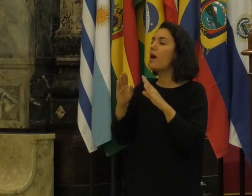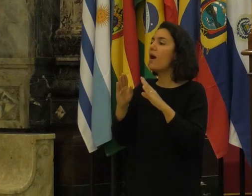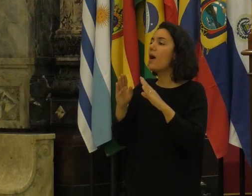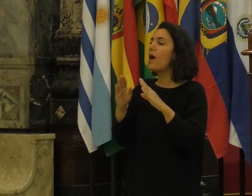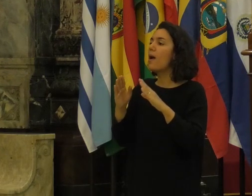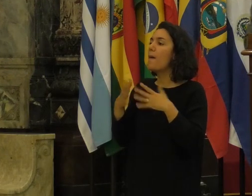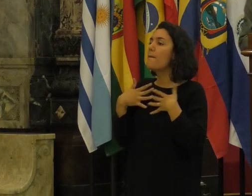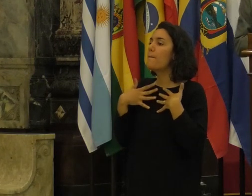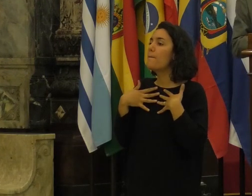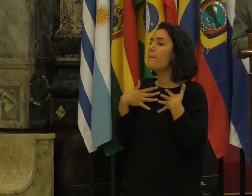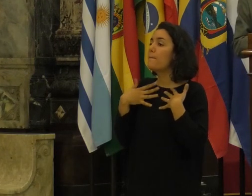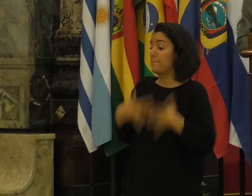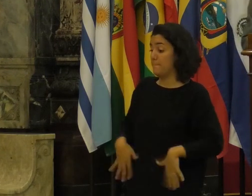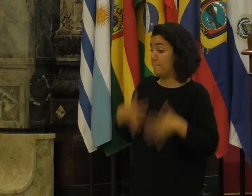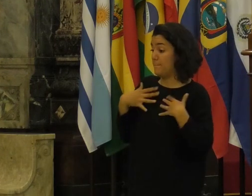temas tecnológicos